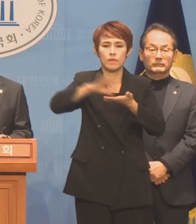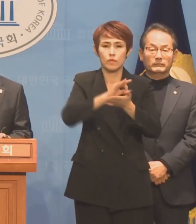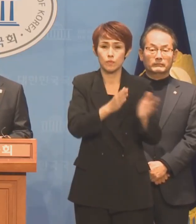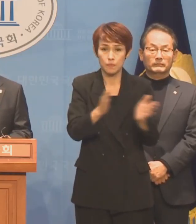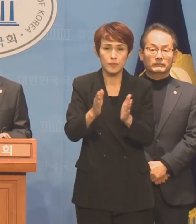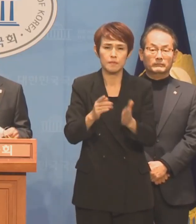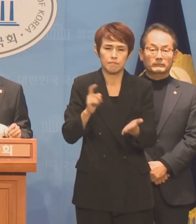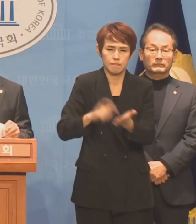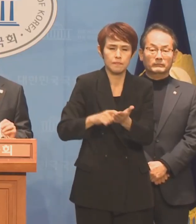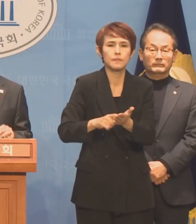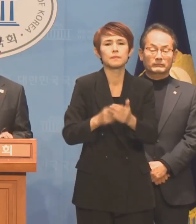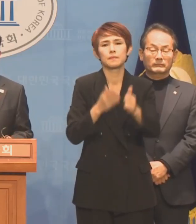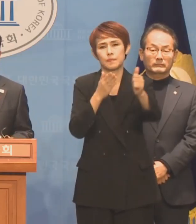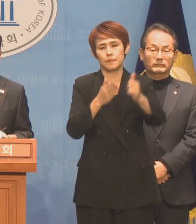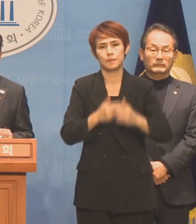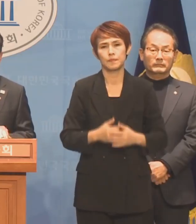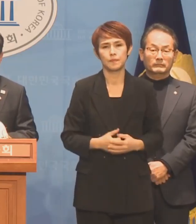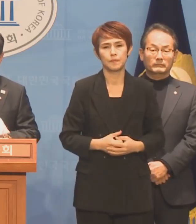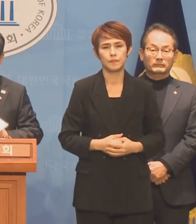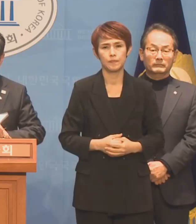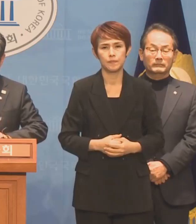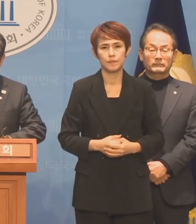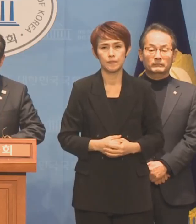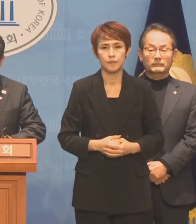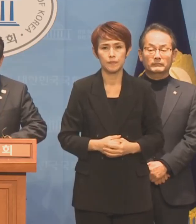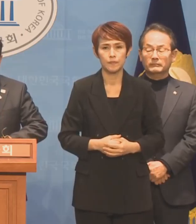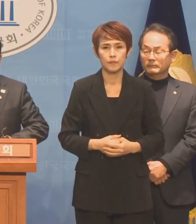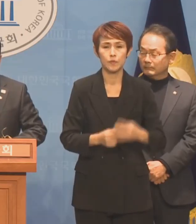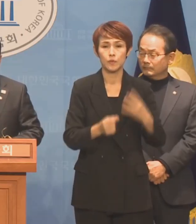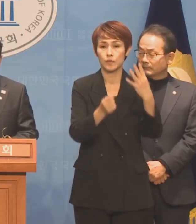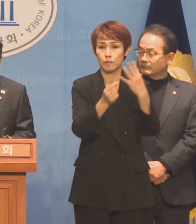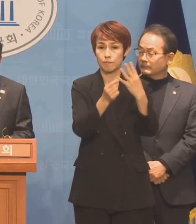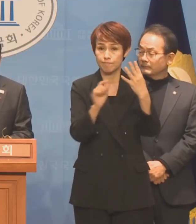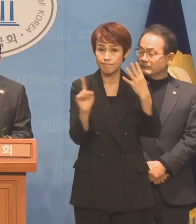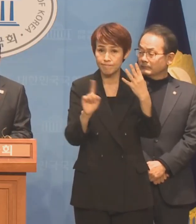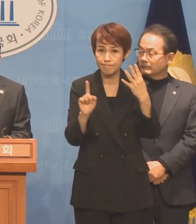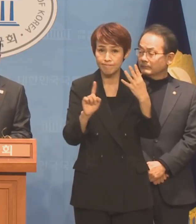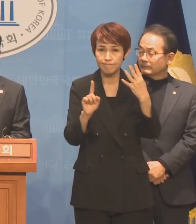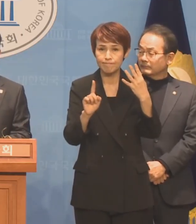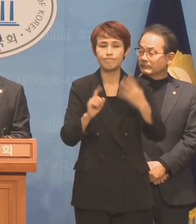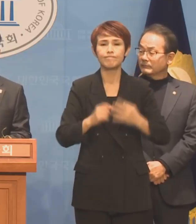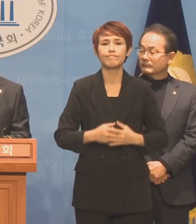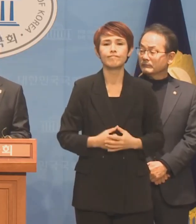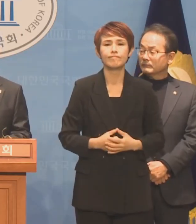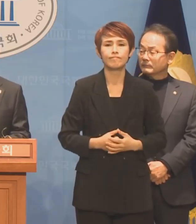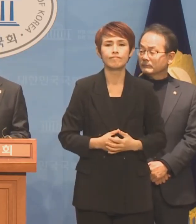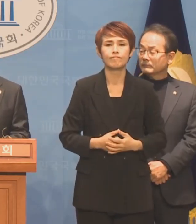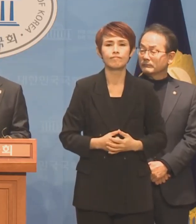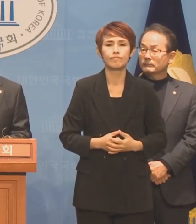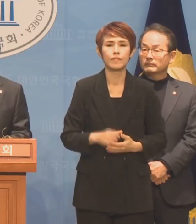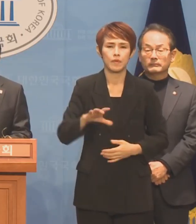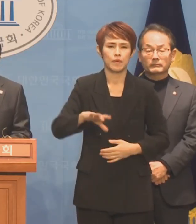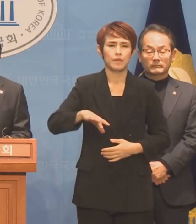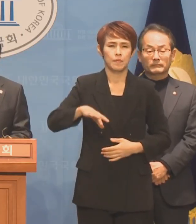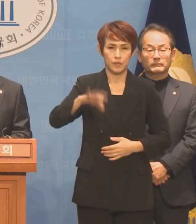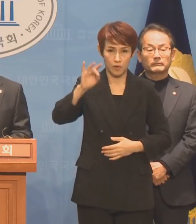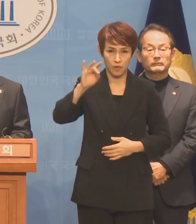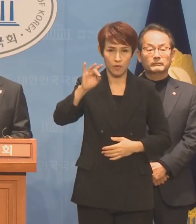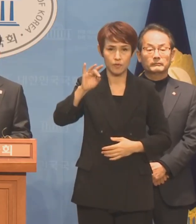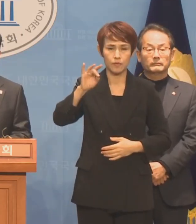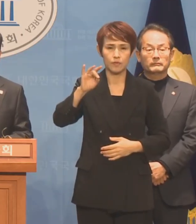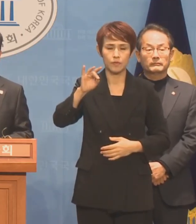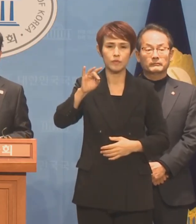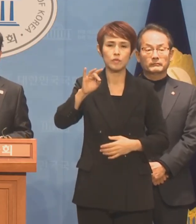주길 바랍니다. 그리고 네 번째로 말씀 올리겠습니다. 선제적인